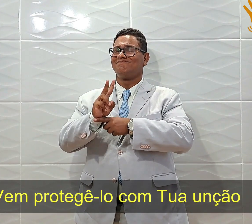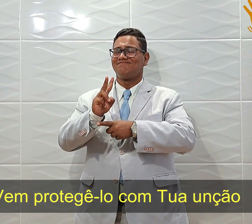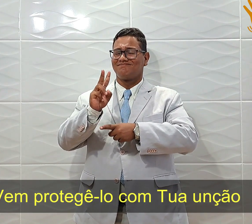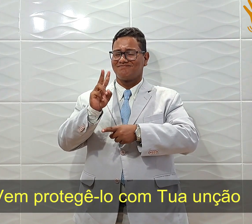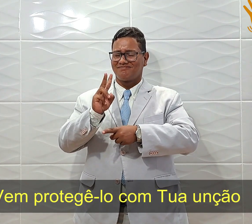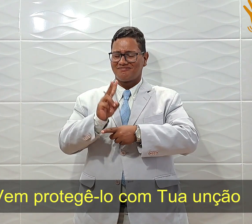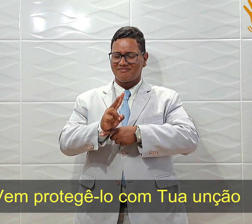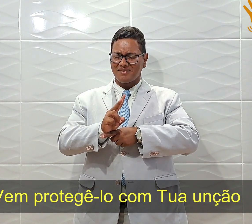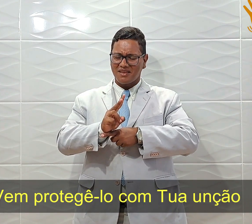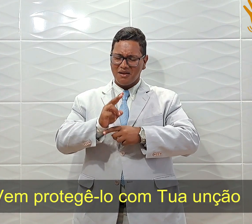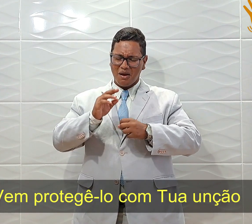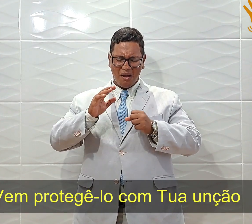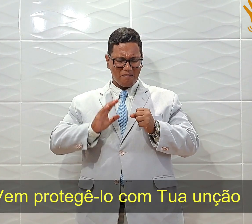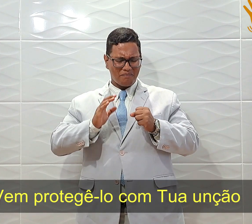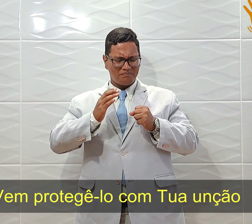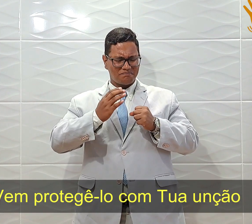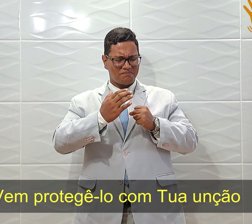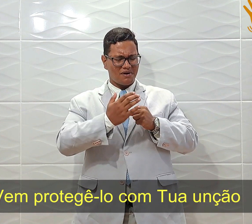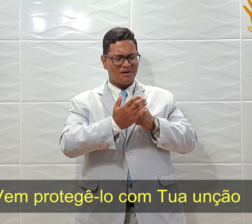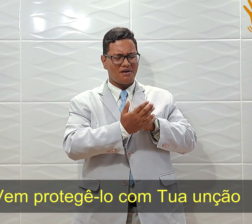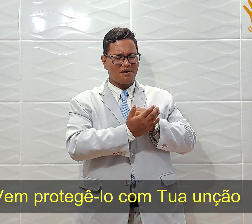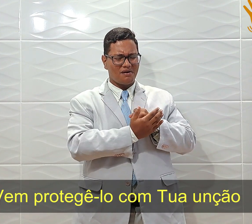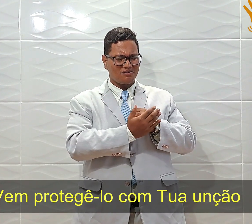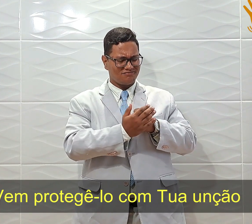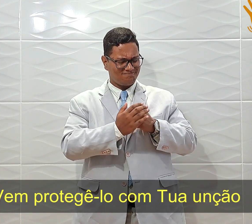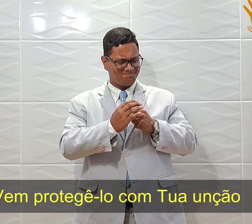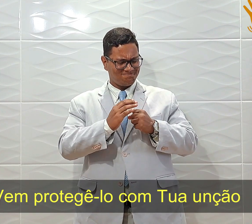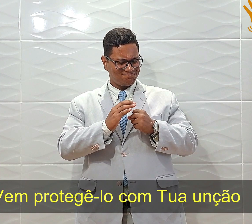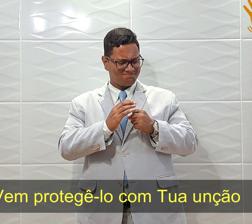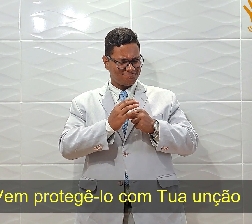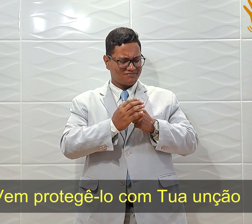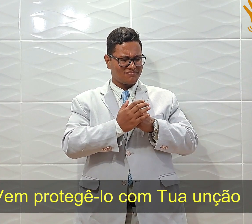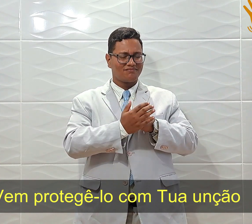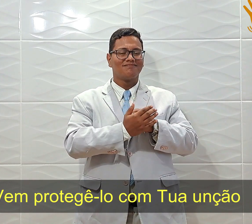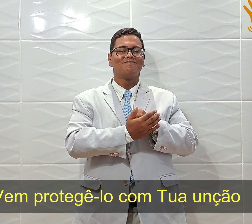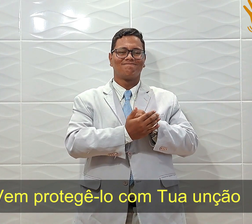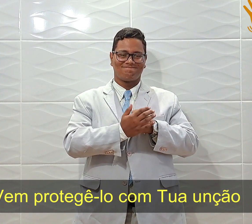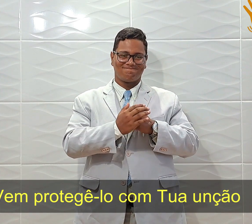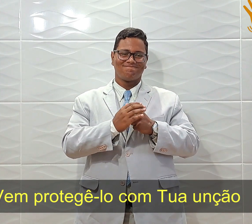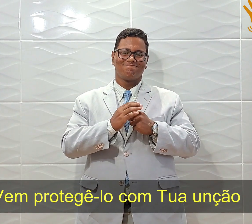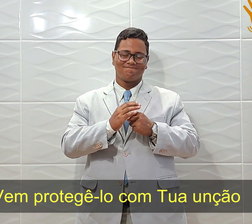Vem protegê-lo com tua unção